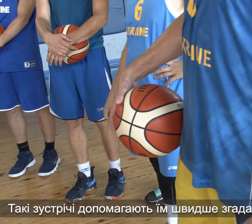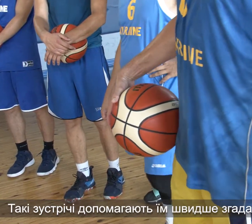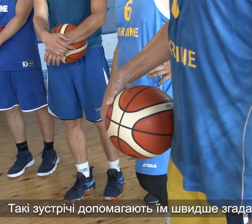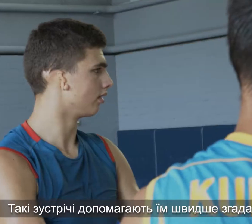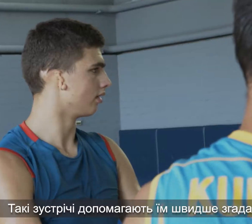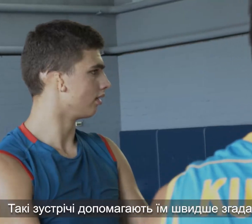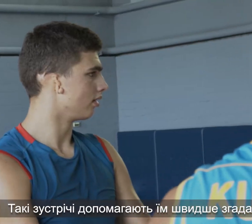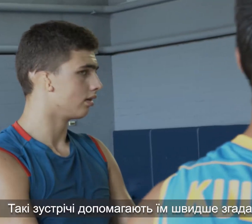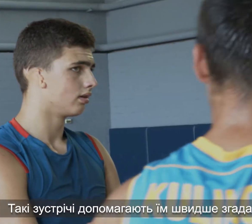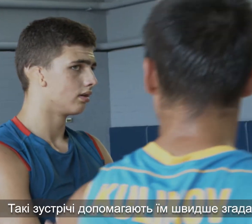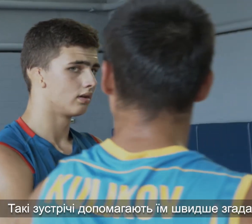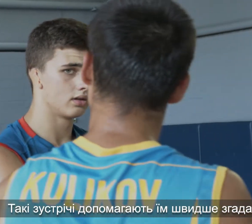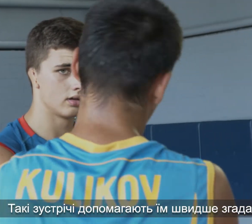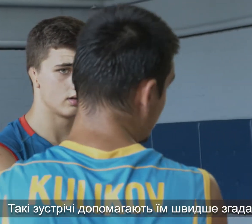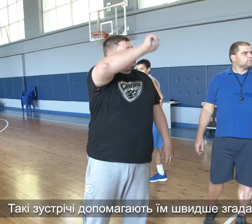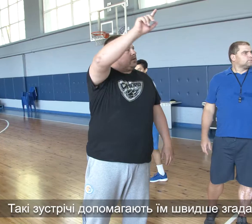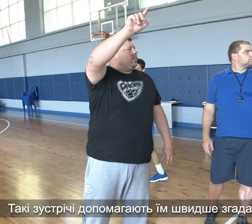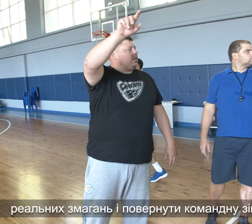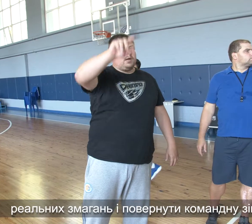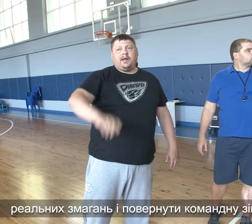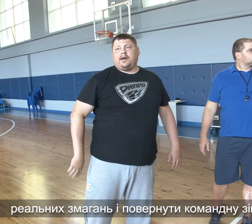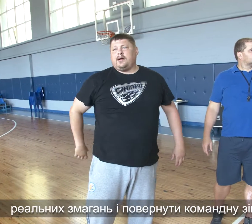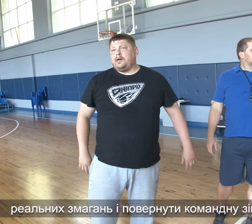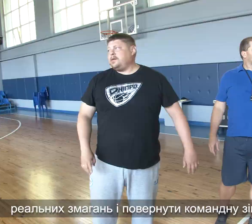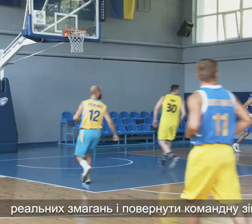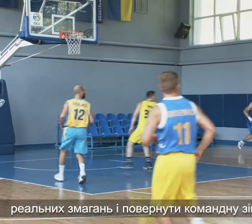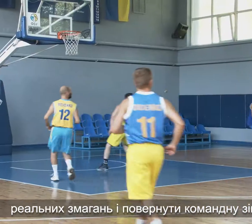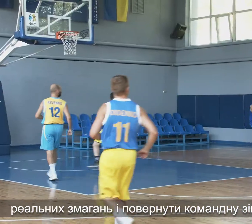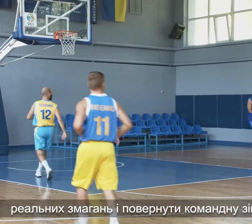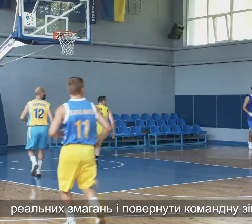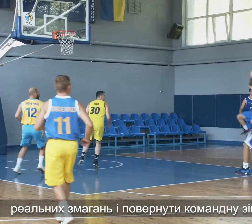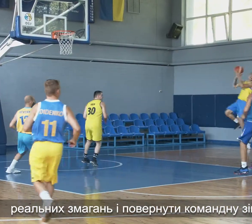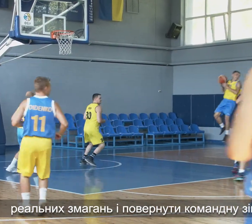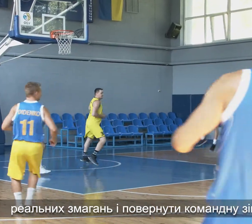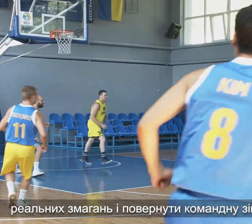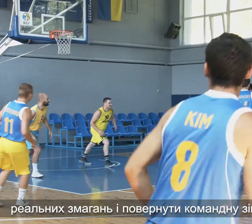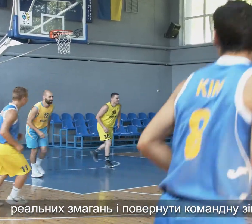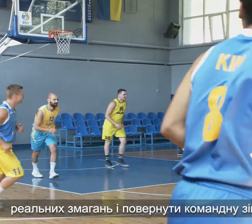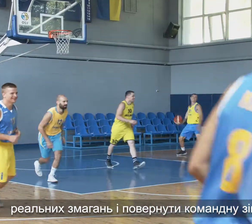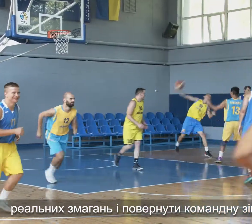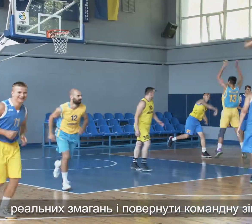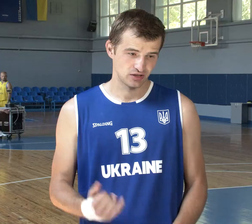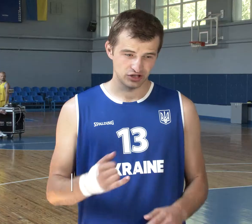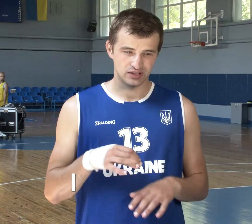Такі зустрічі допомагають їм швидше згадати умови реальних змагань і повернути командну зіграність.